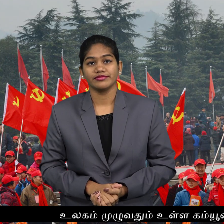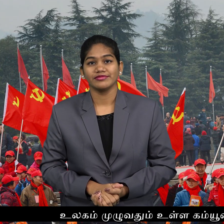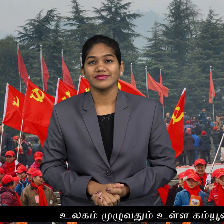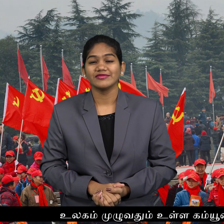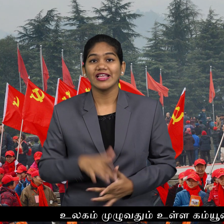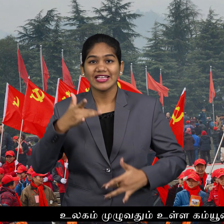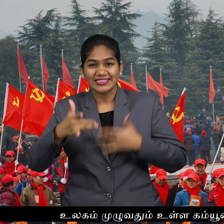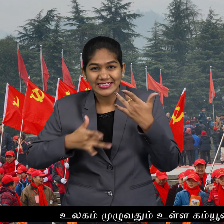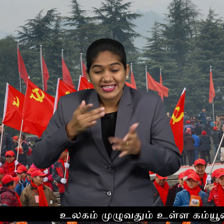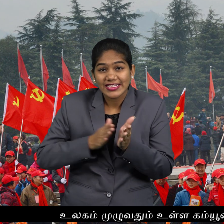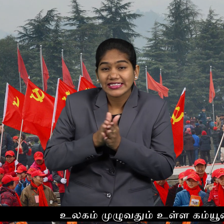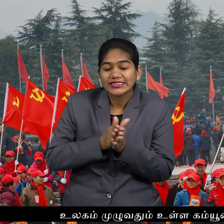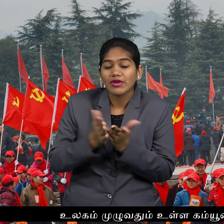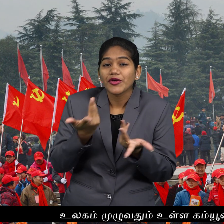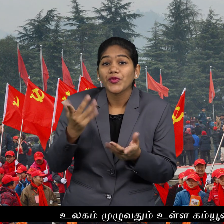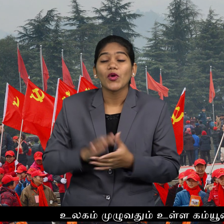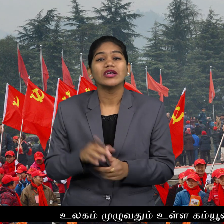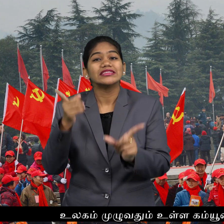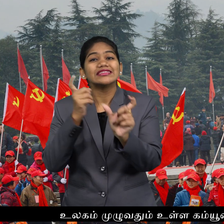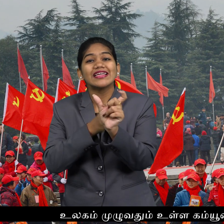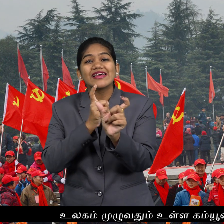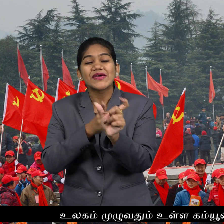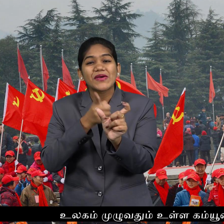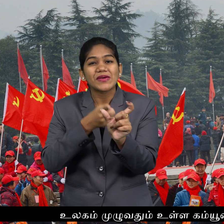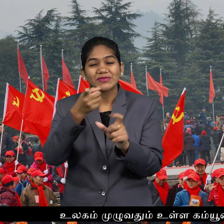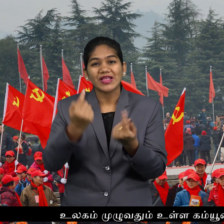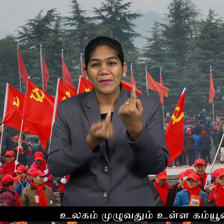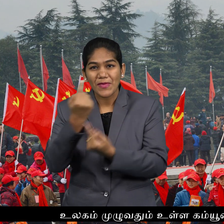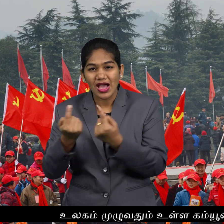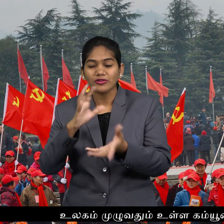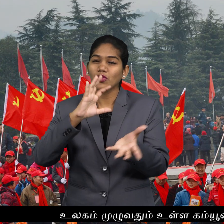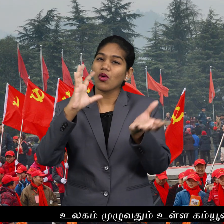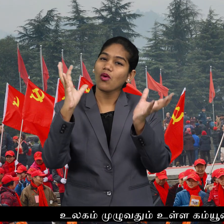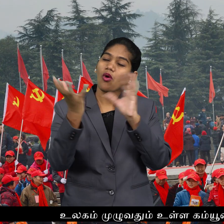உலகம் முழுவதும் உள்ள கம்யூனிஸ்ட் கட்சிகளை ஊக்குவிக்கிறது.